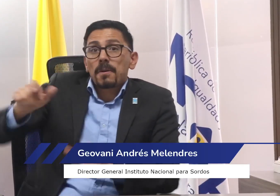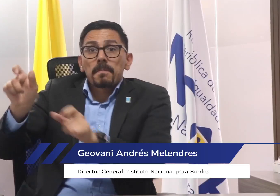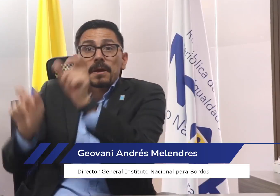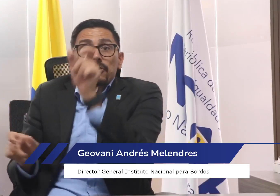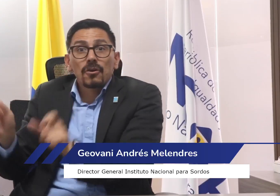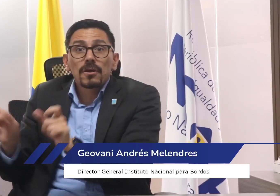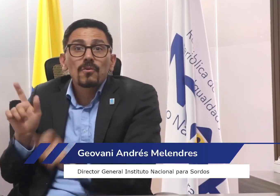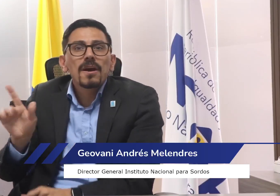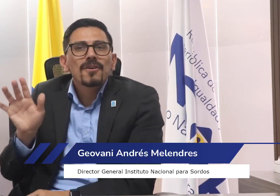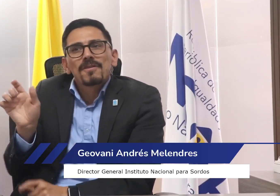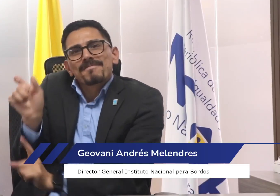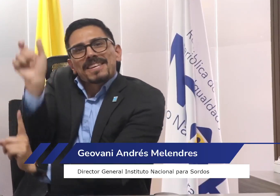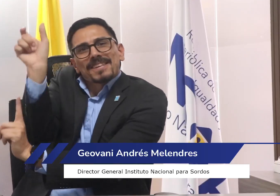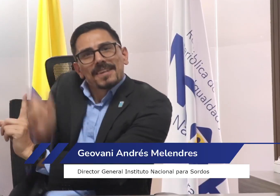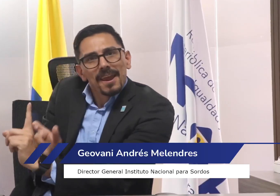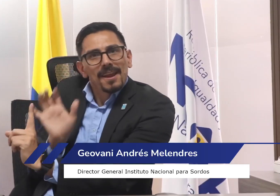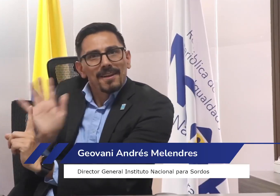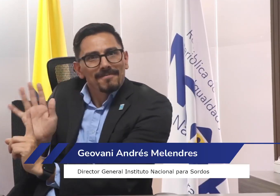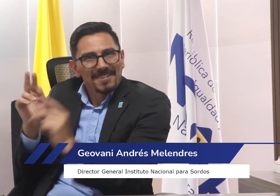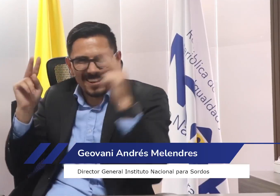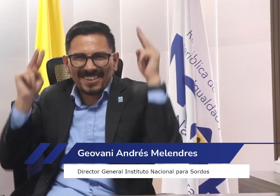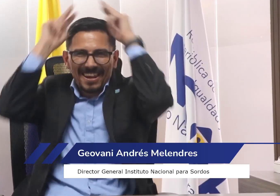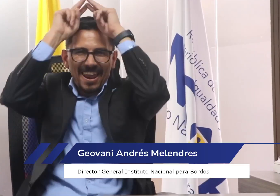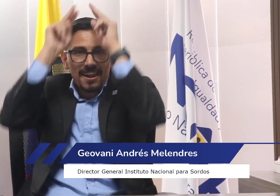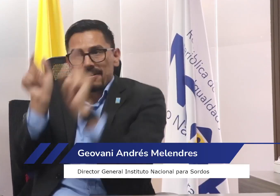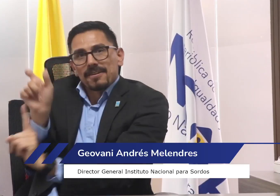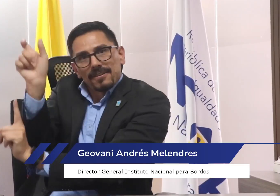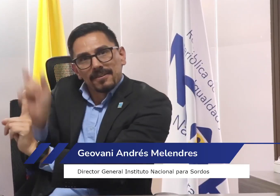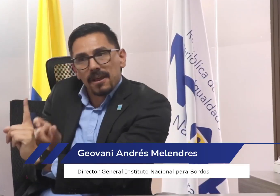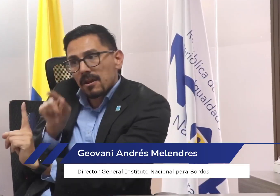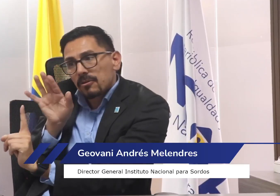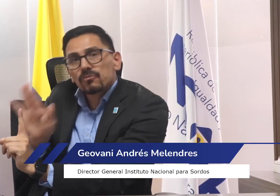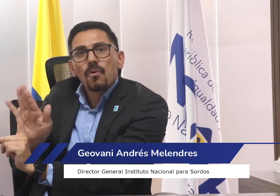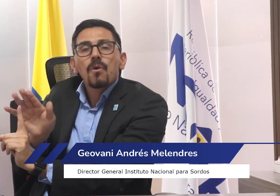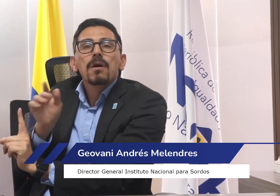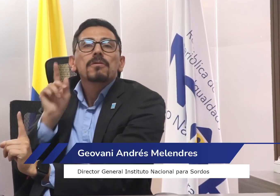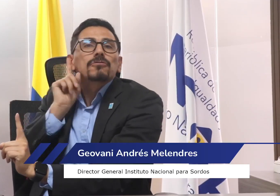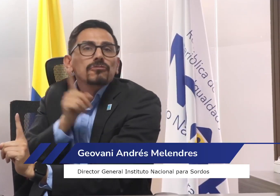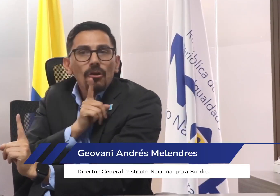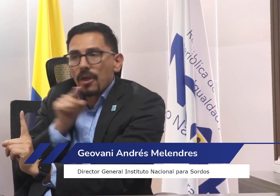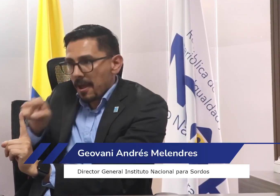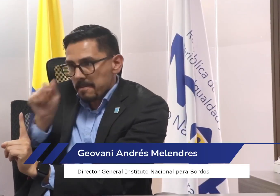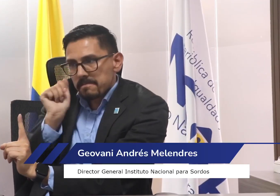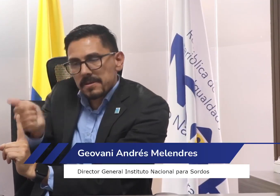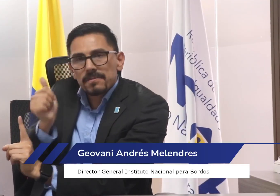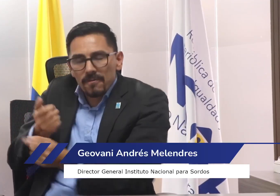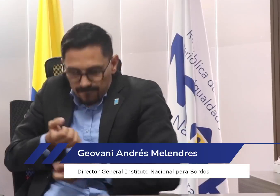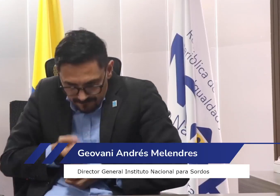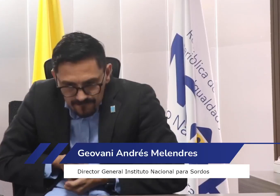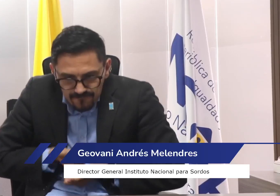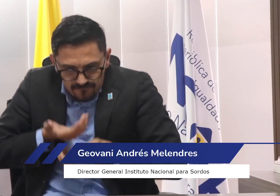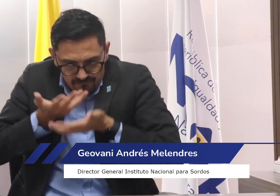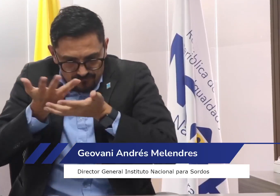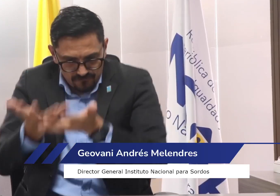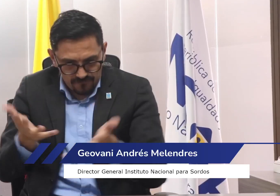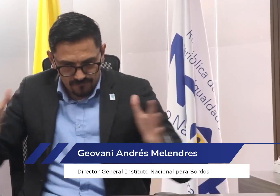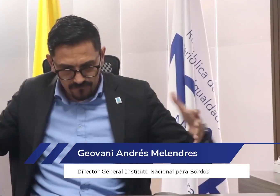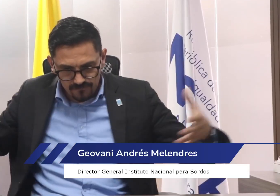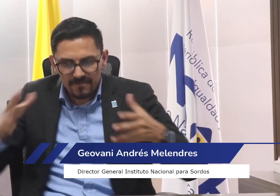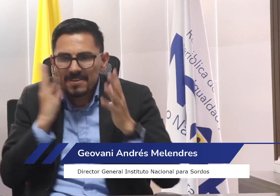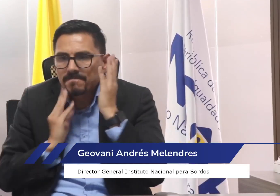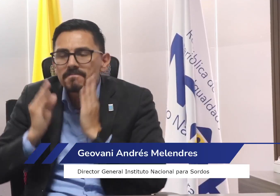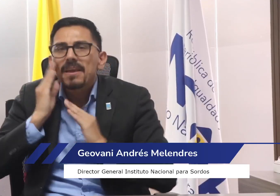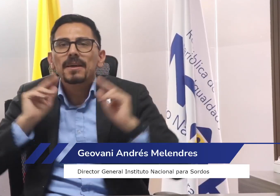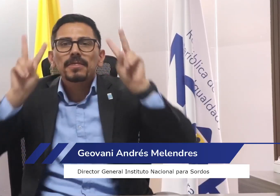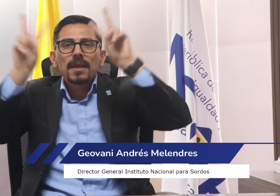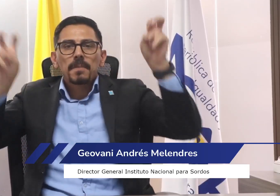fundamental. Existe un estado de existencia que es el ser sordo, el cual implica una serie de experiencias propias, singulares, que